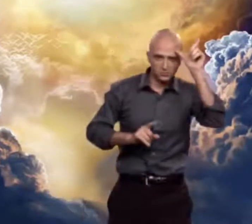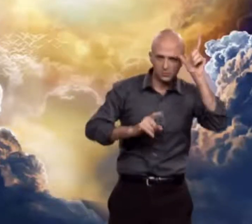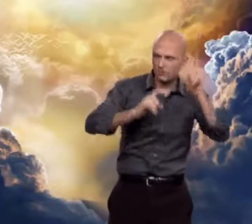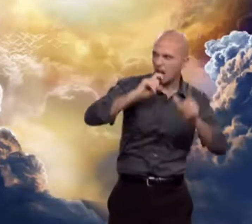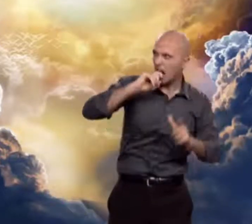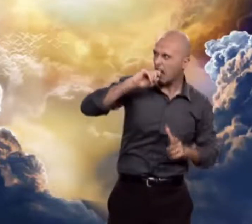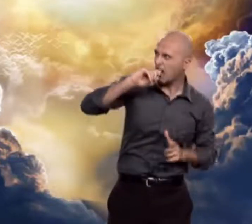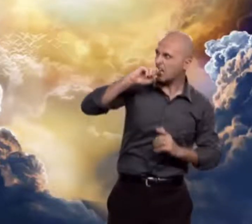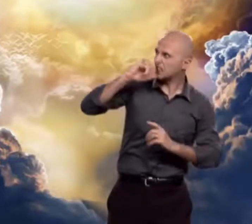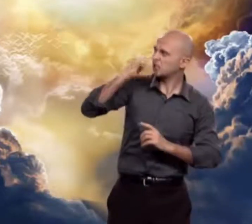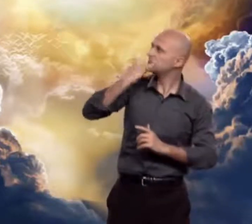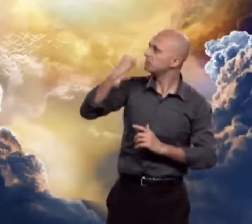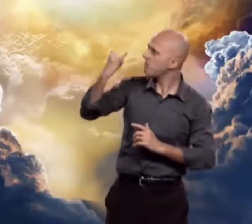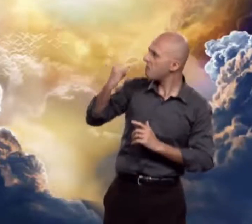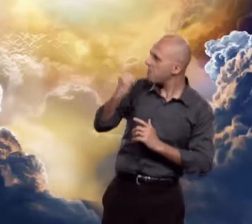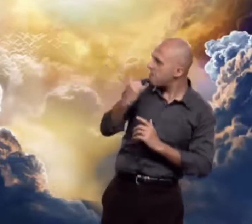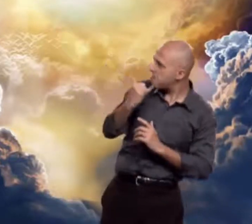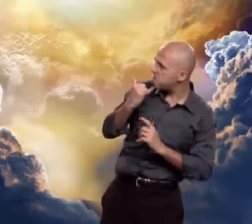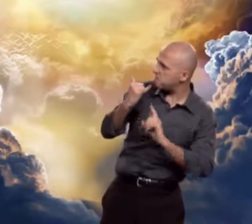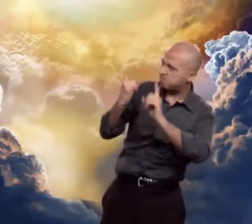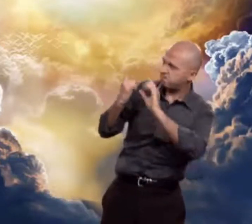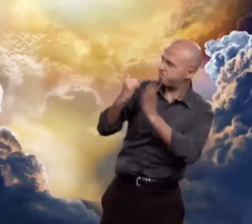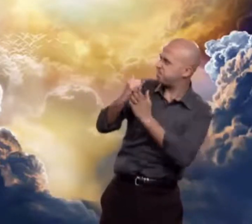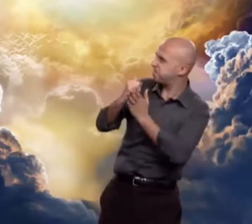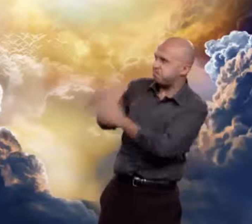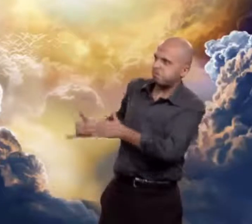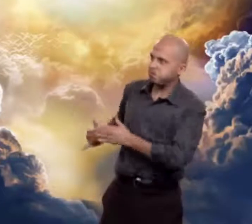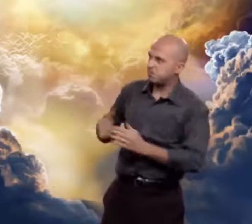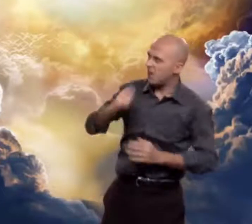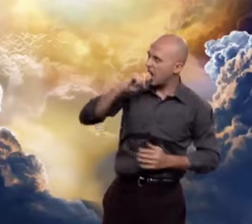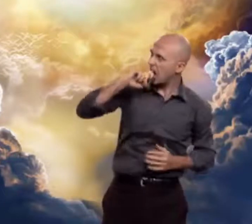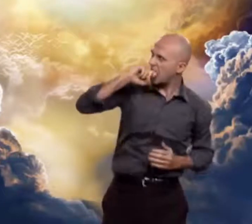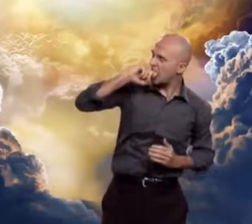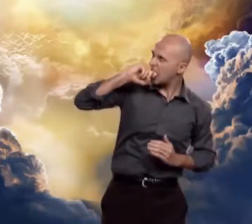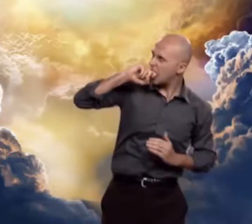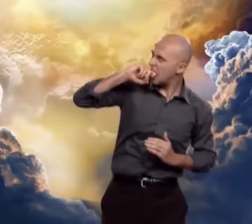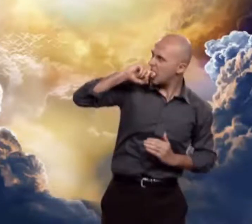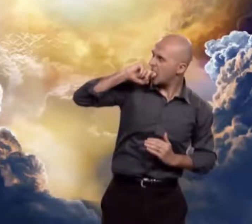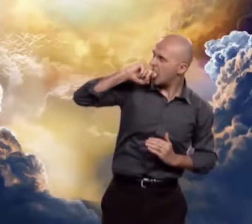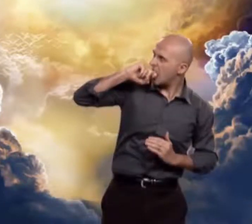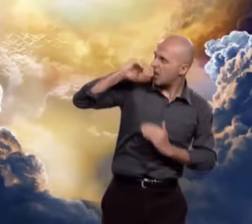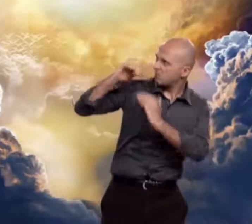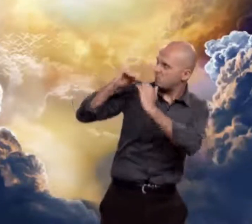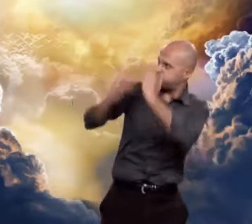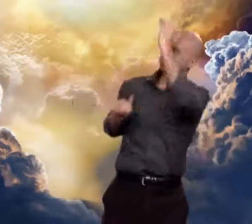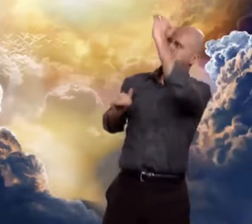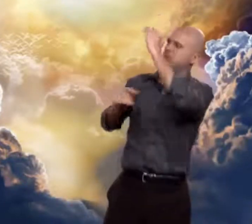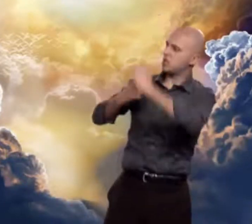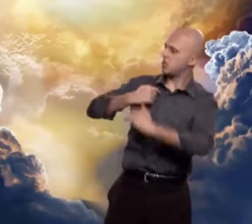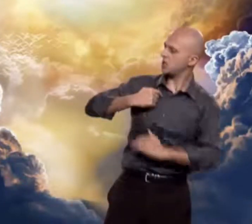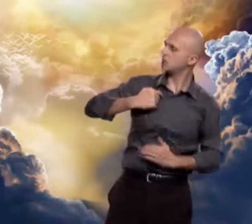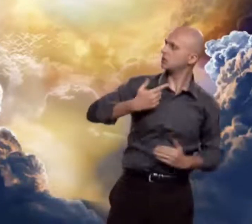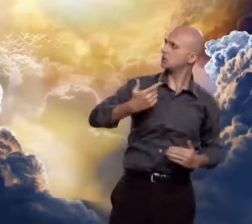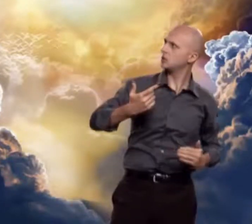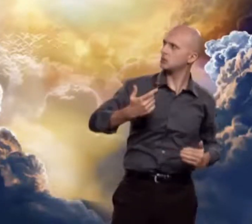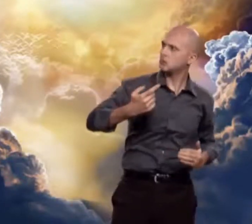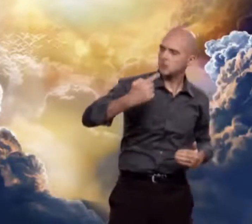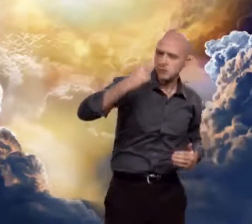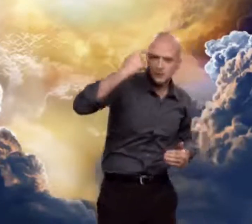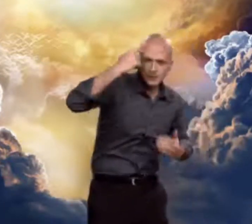simpatia dos anjos. Satanás simulou haver sido julgado de forma errada e disse que os demais desejavam privá-lo